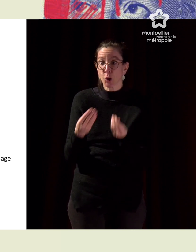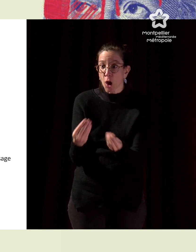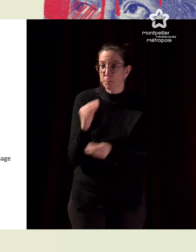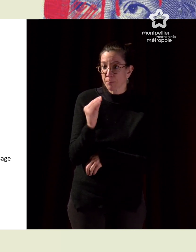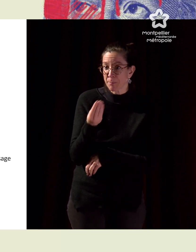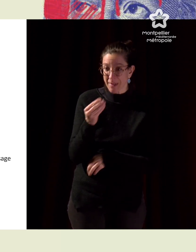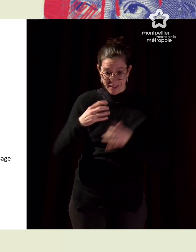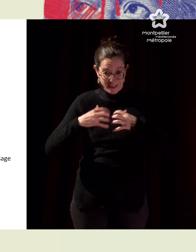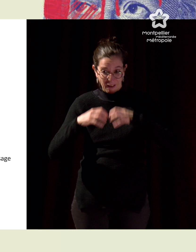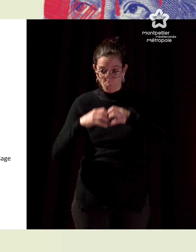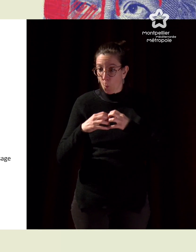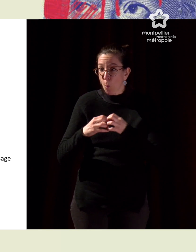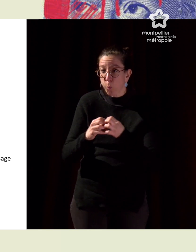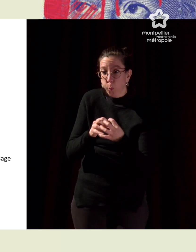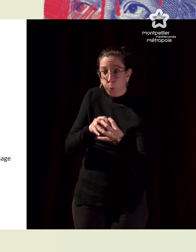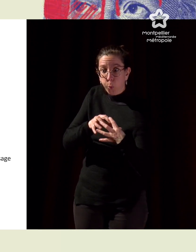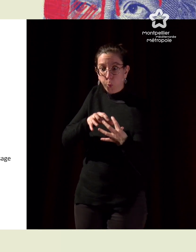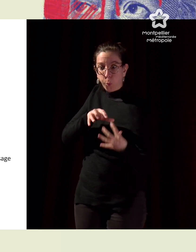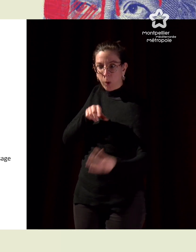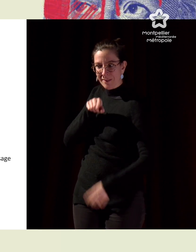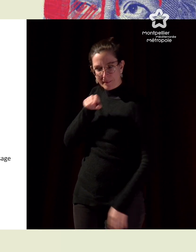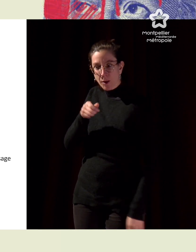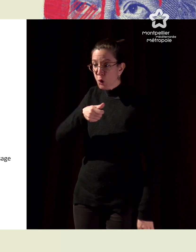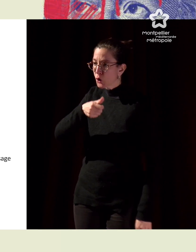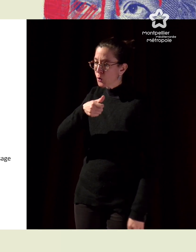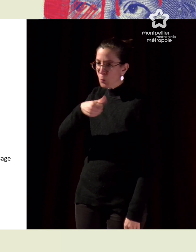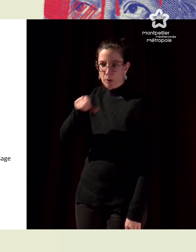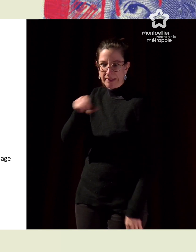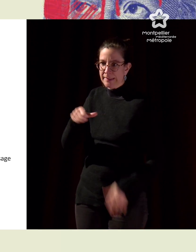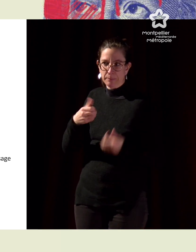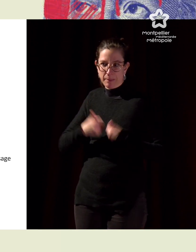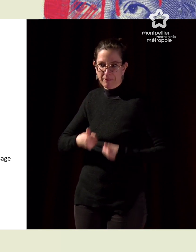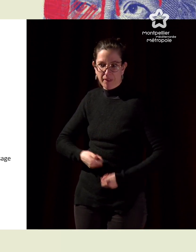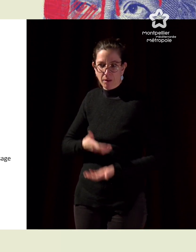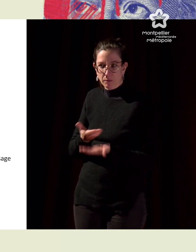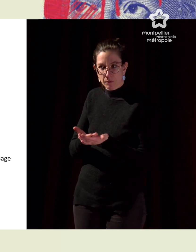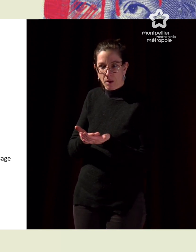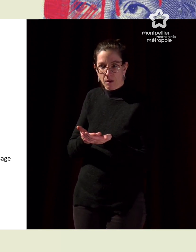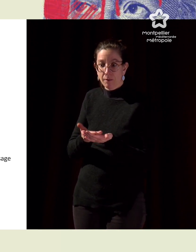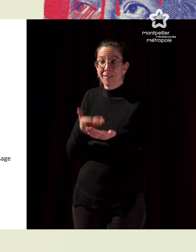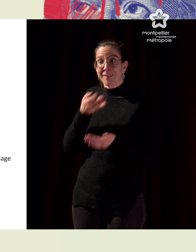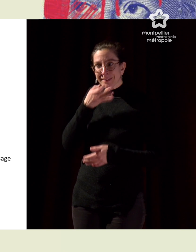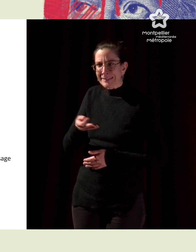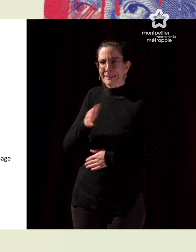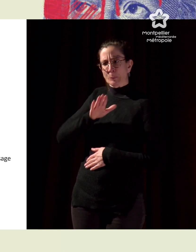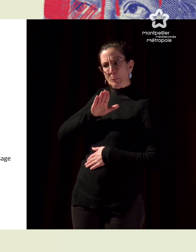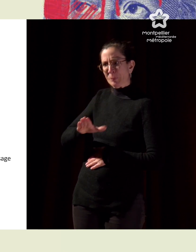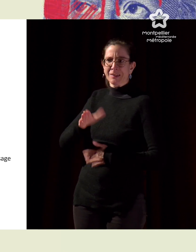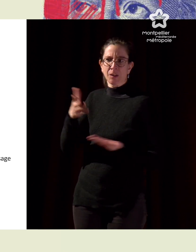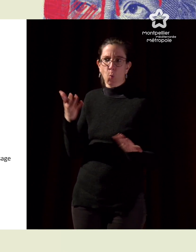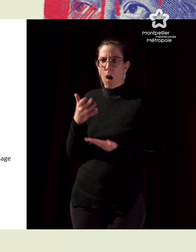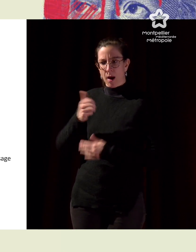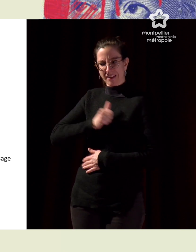qu'on dit de notre espèce que nous sommes un animal social. C'est une caractéristique vraiment très très